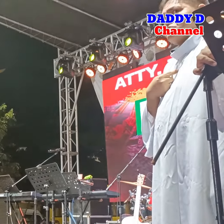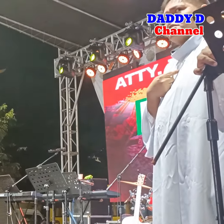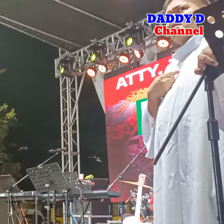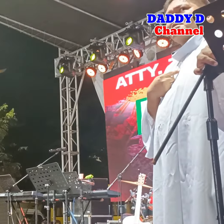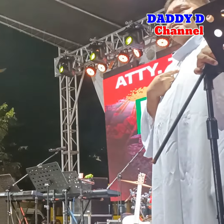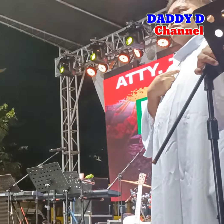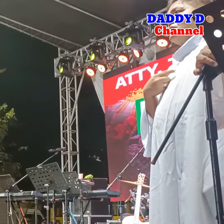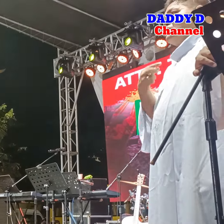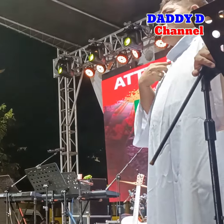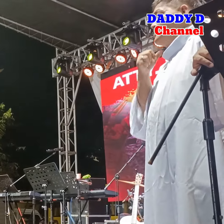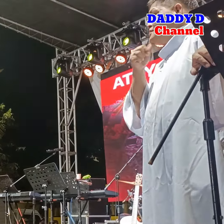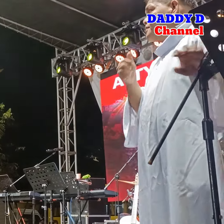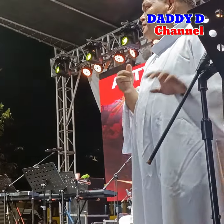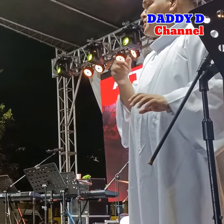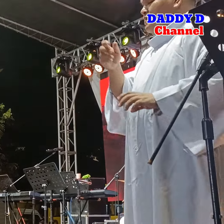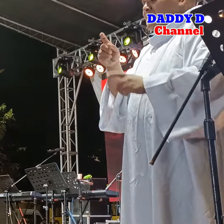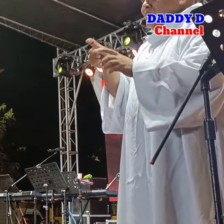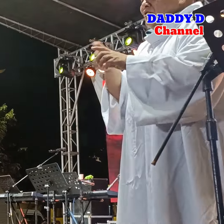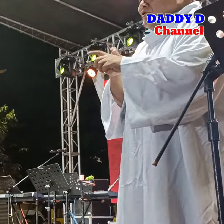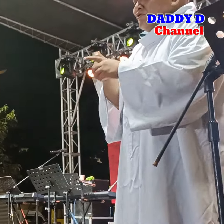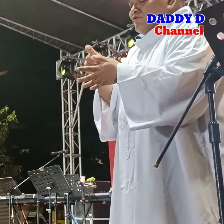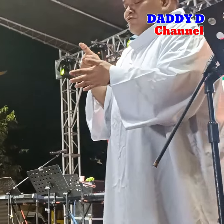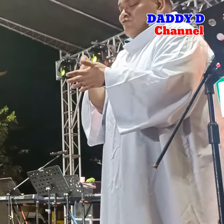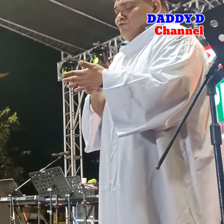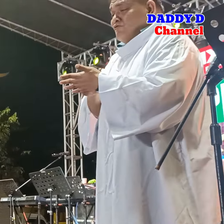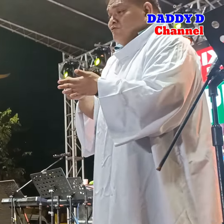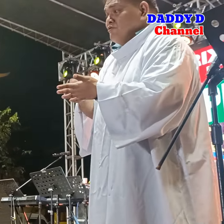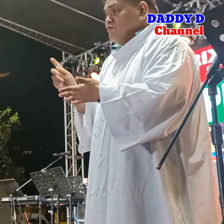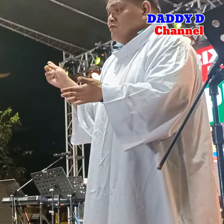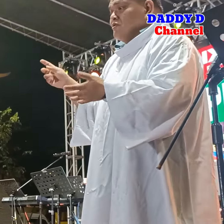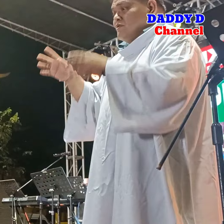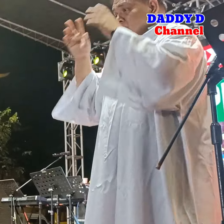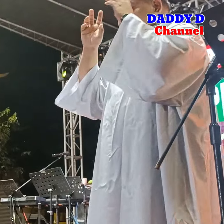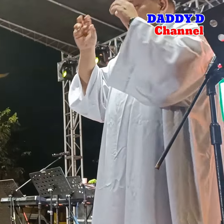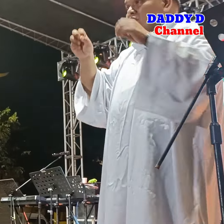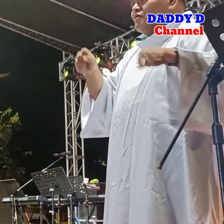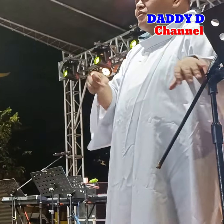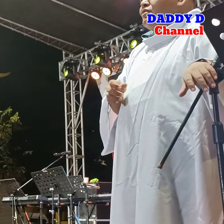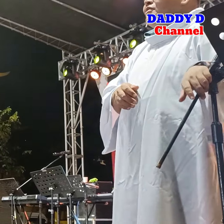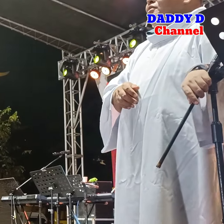Ma'am, hindi na ako pwede mangontrata sa inyo kasi presidente na si Digo.